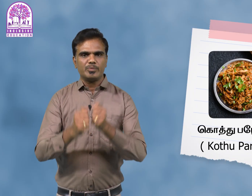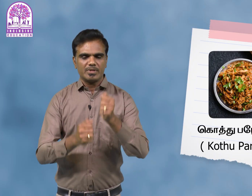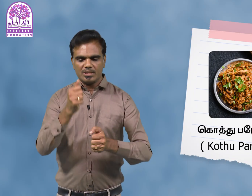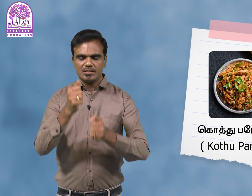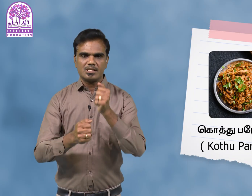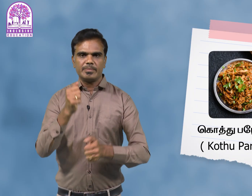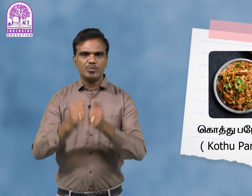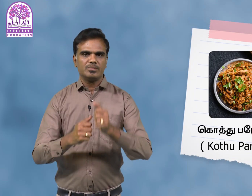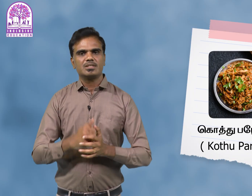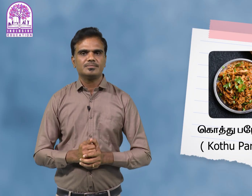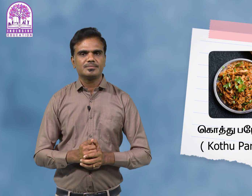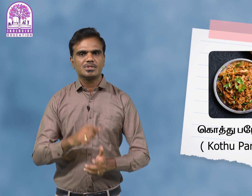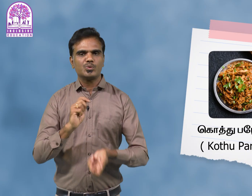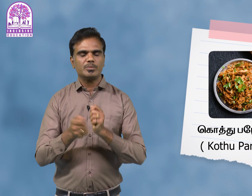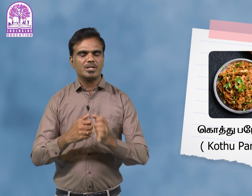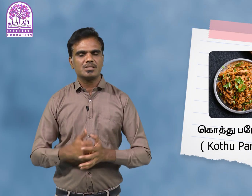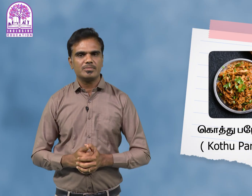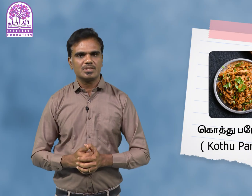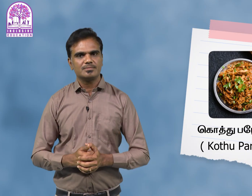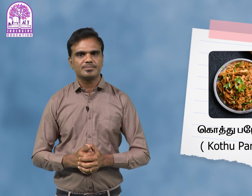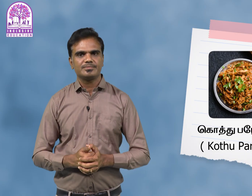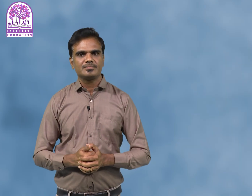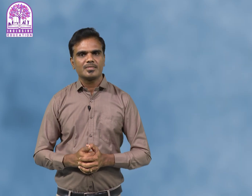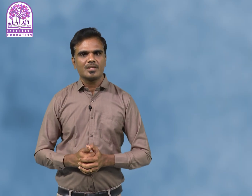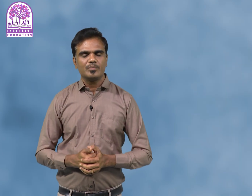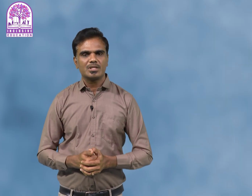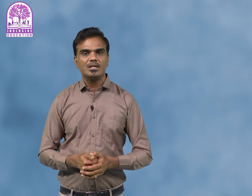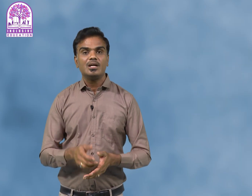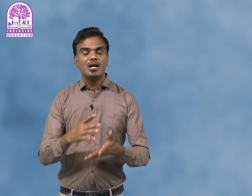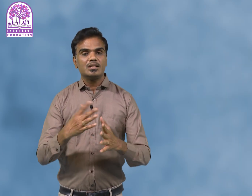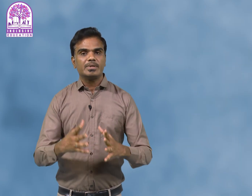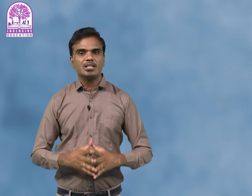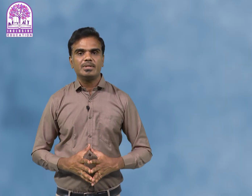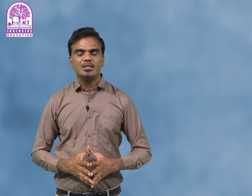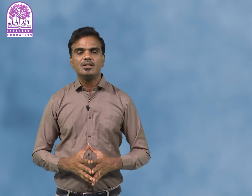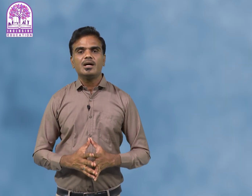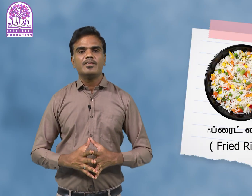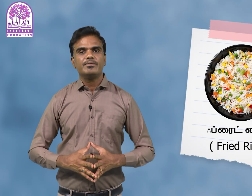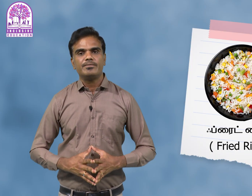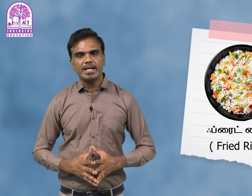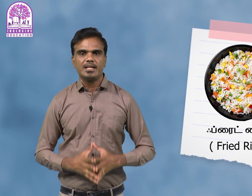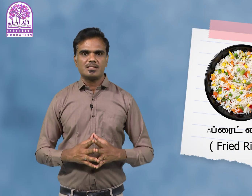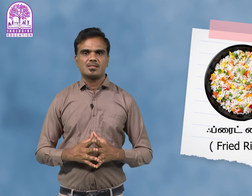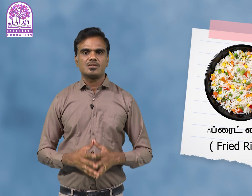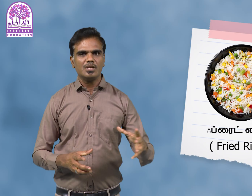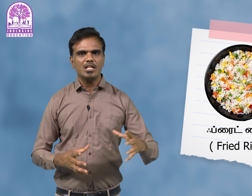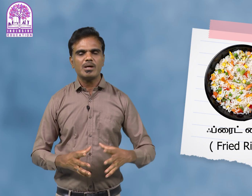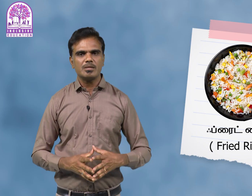போடுவாங்க, ஜஸ்ட் மேலே குத்துவாங்க. ஸோ கொத்து பரோட்டா சாப்பிடுவாங்க. புரியுதுங்களா? அடுத்து பார்த்திங்க அப்படின்னா ஃப்ரைட் ரைஸ். அந்த மாஸ்டர் எப்படி